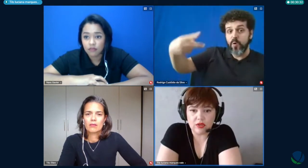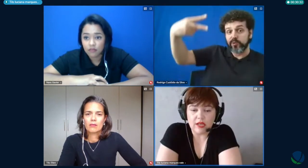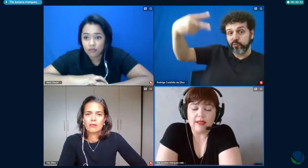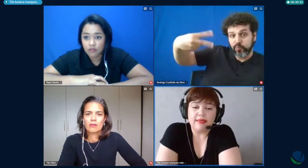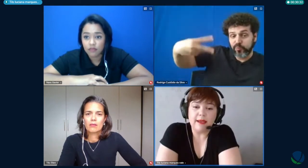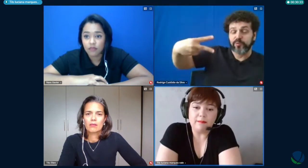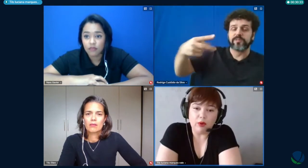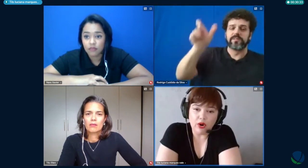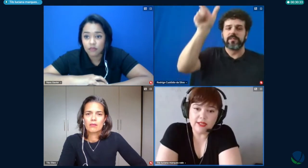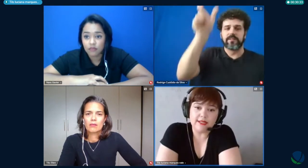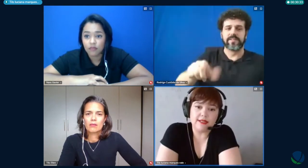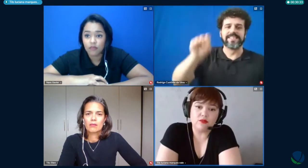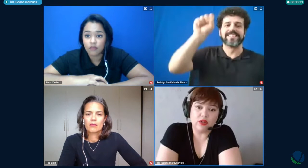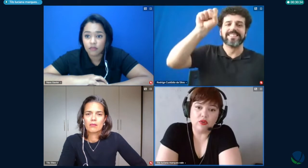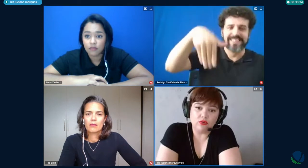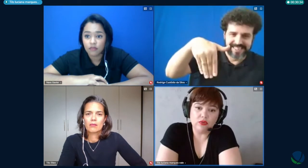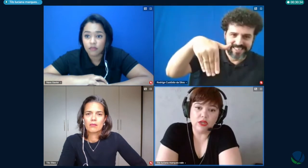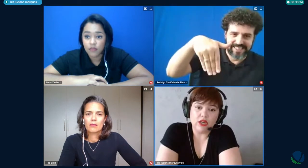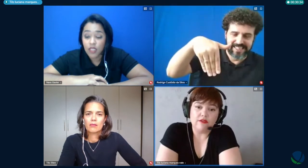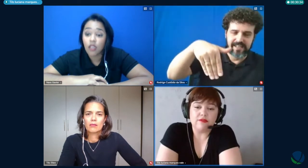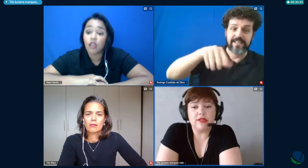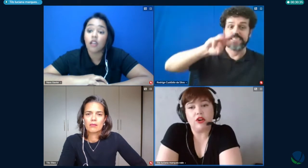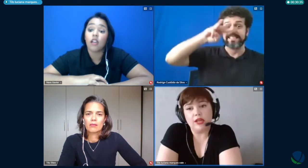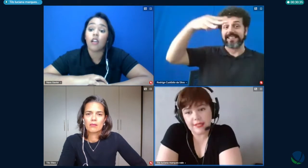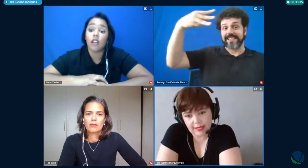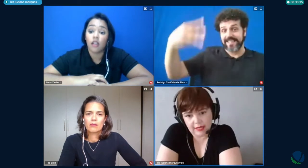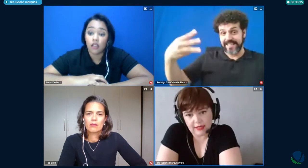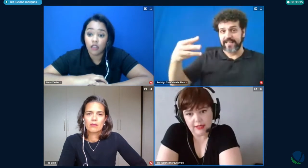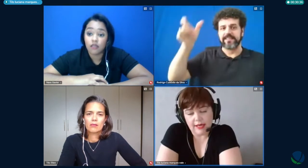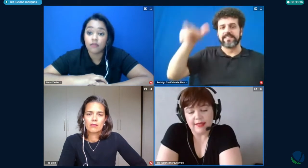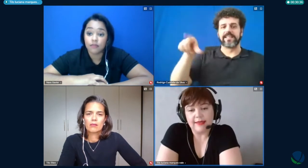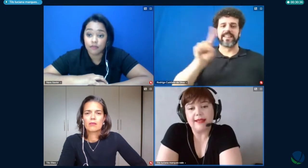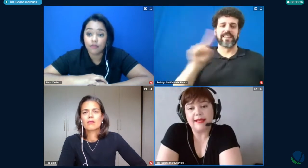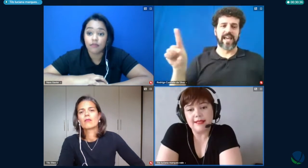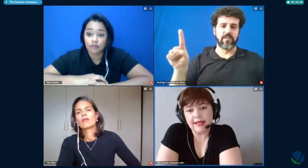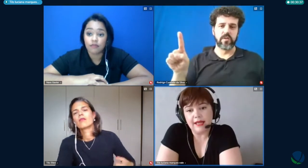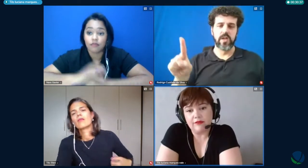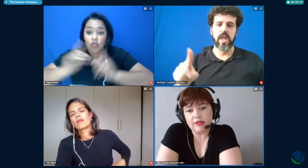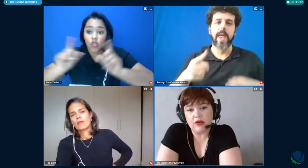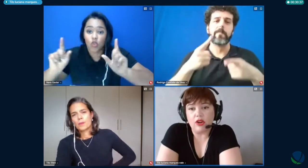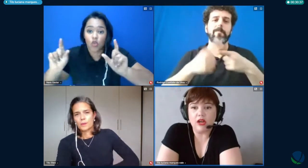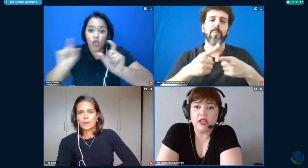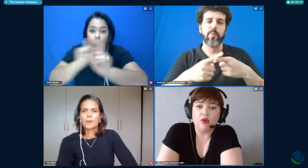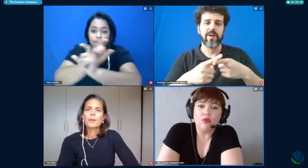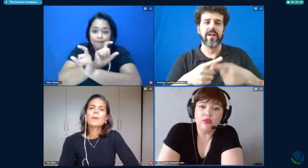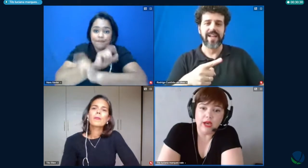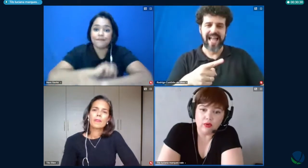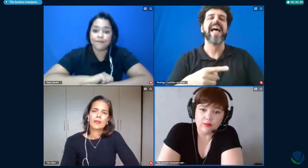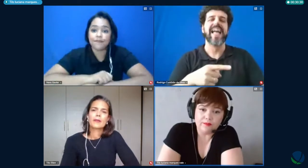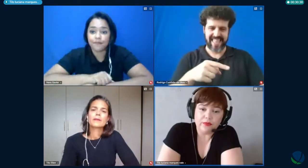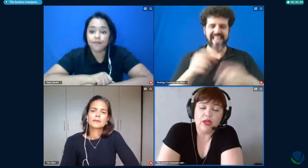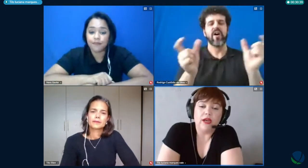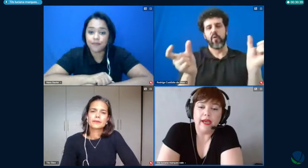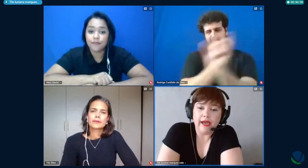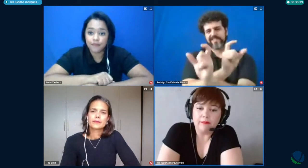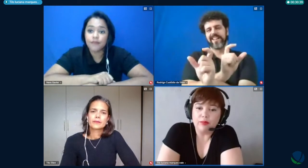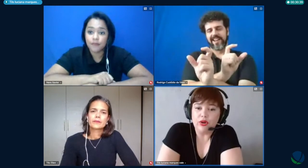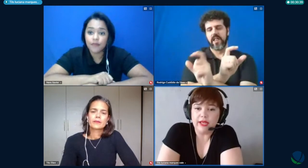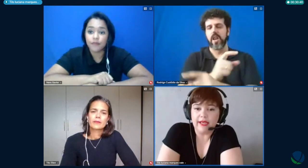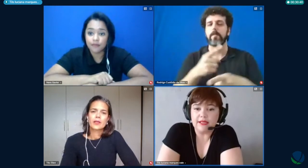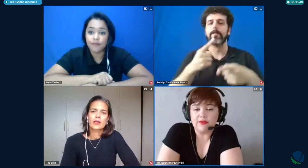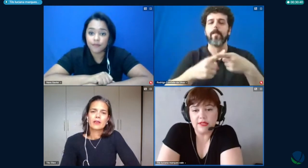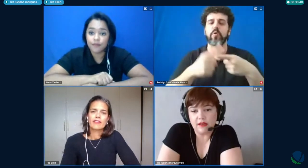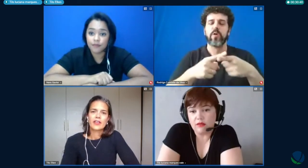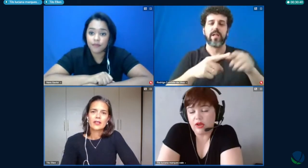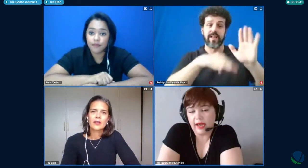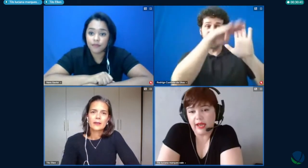passos. Depois, na segunda coluna, você coloque sim. Na terceira, você coloque o não. Por